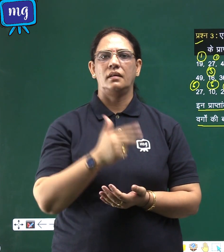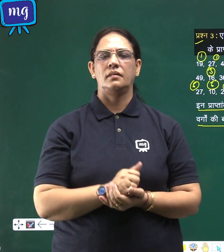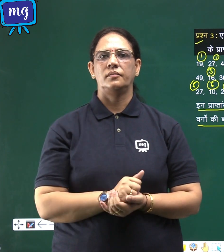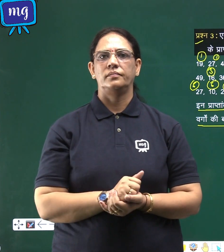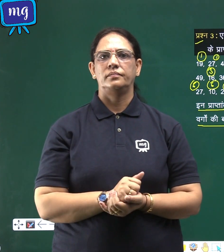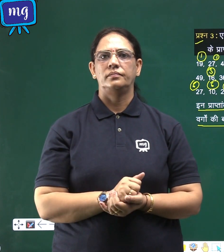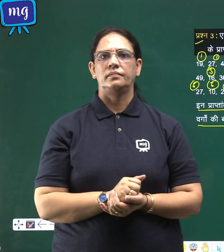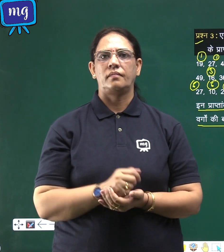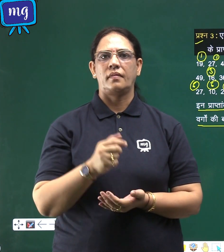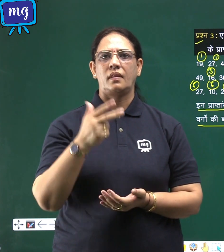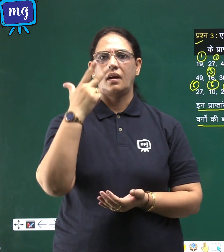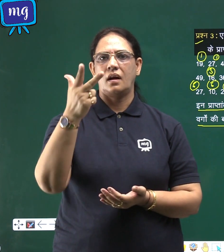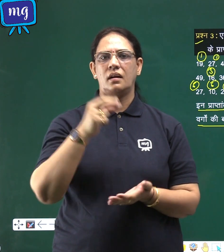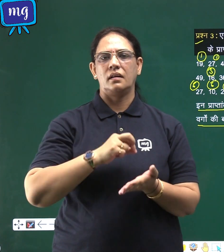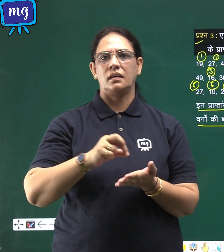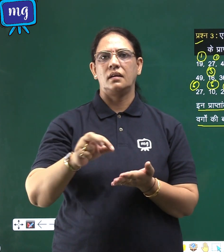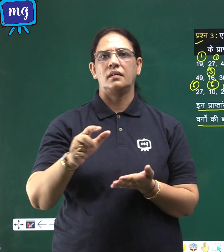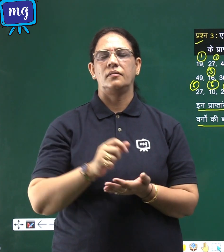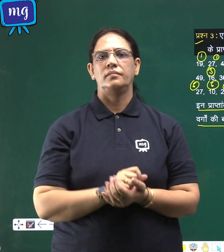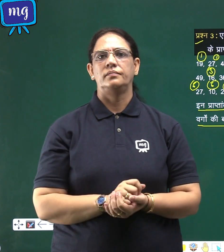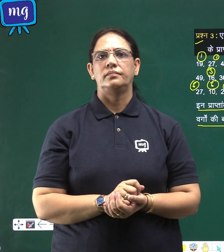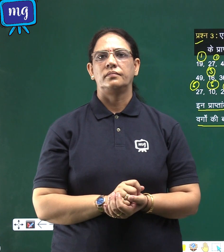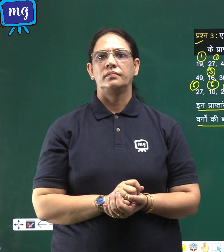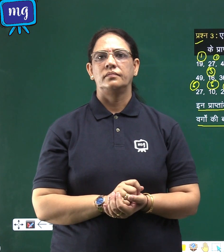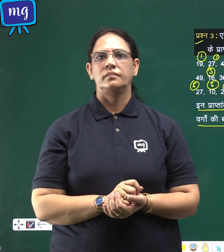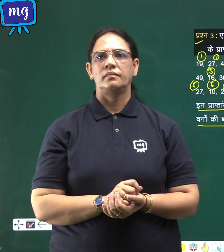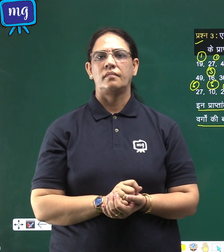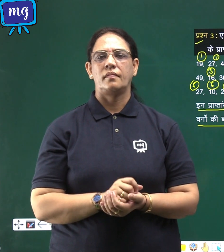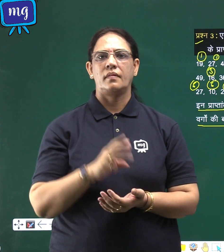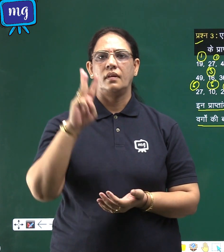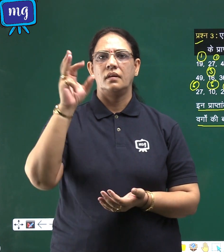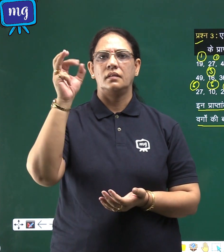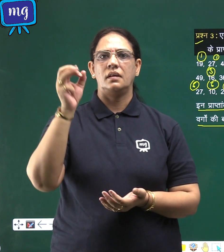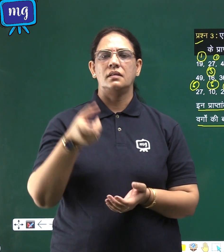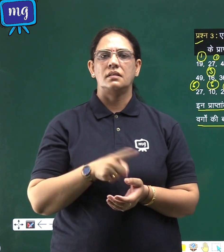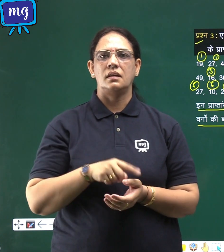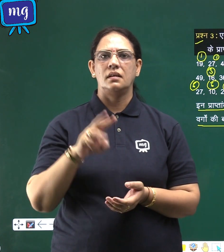आठ लिख देंगे तीश से चारीस